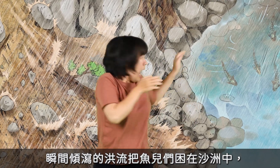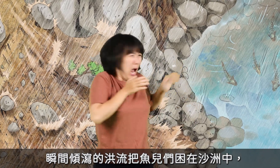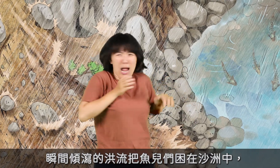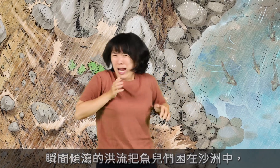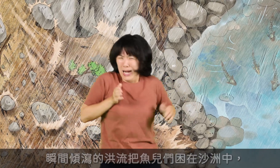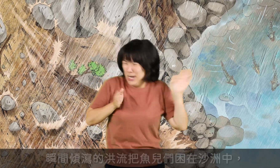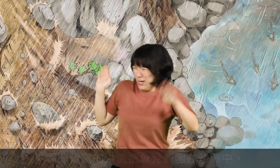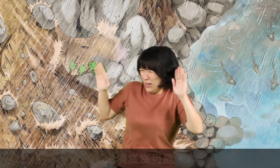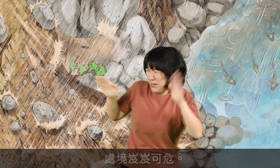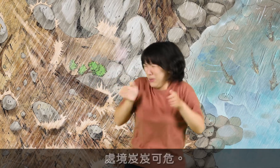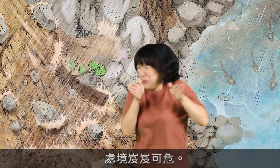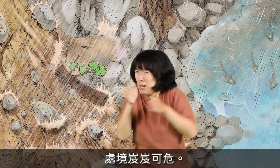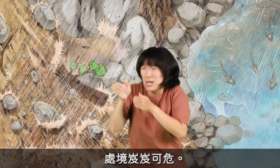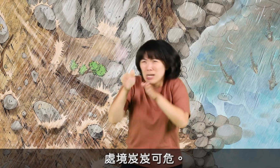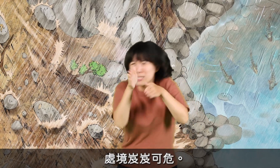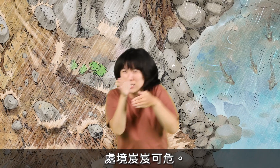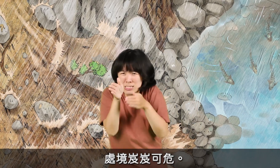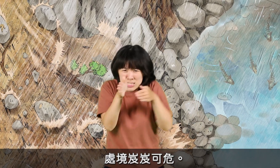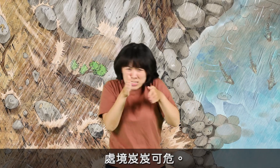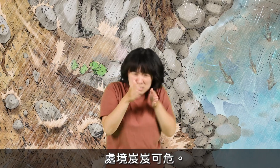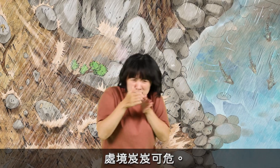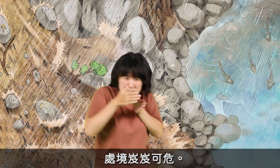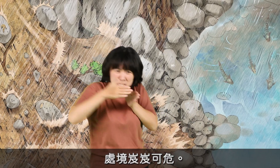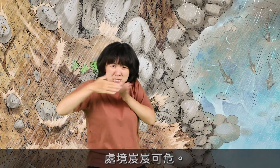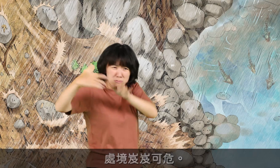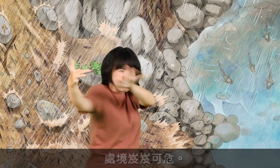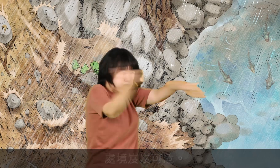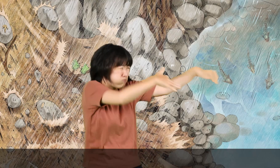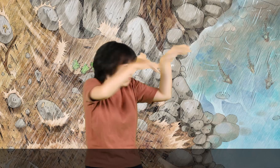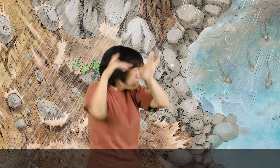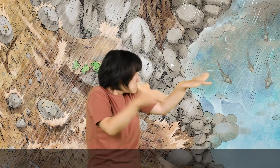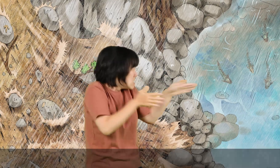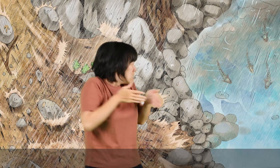中，处境岌岌可危。